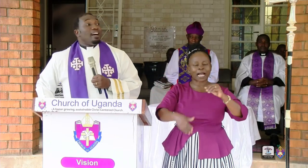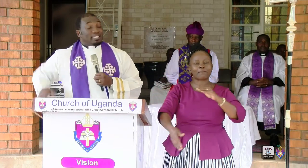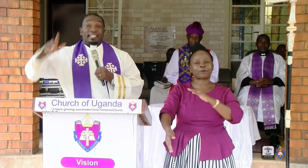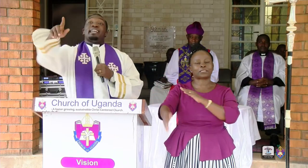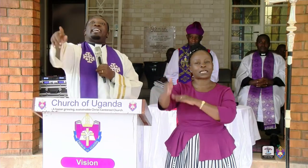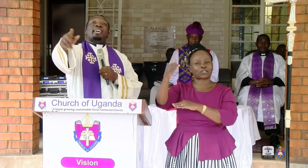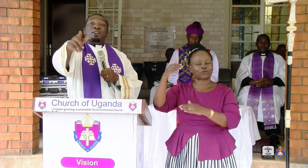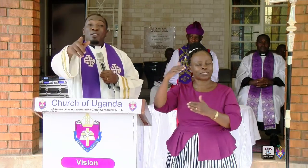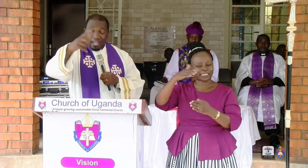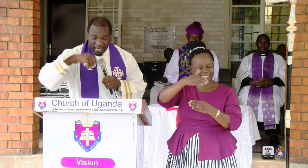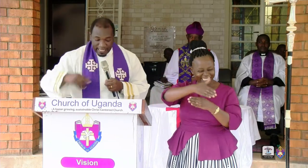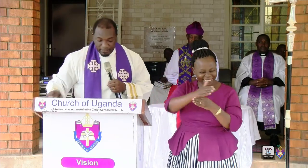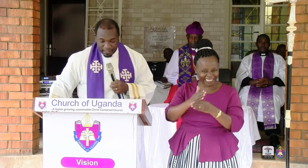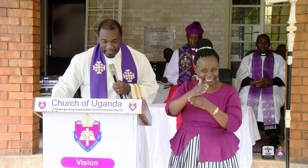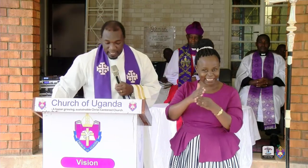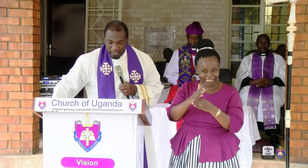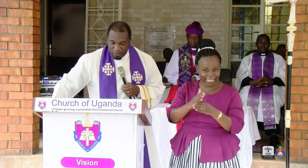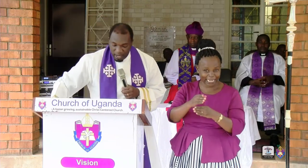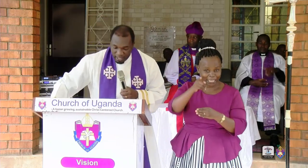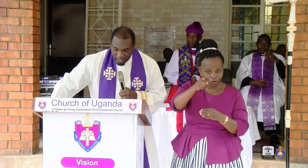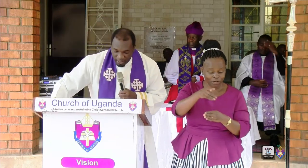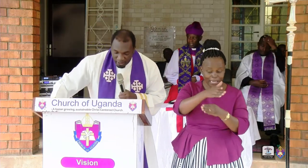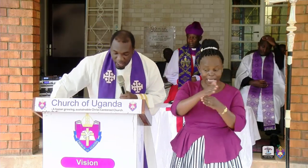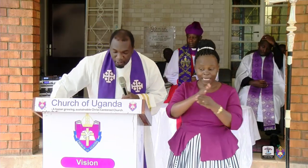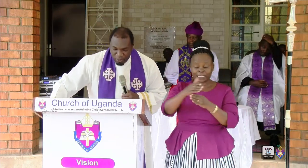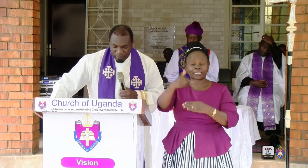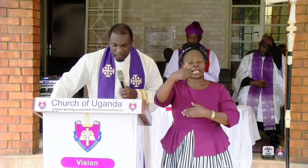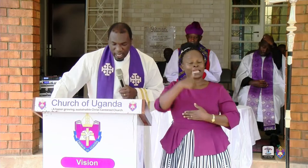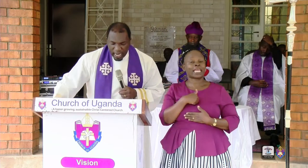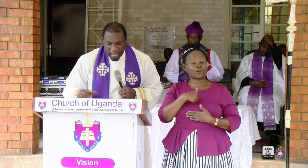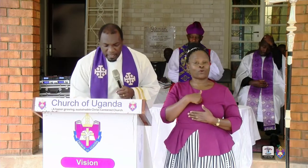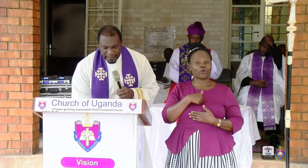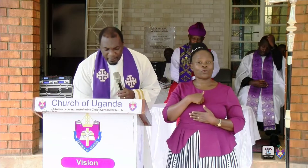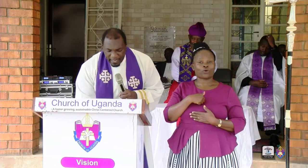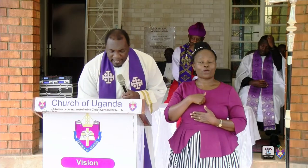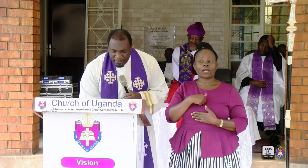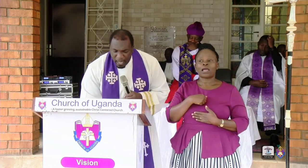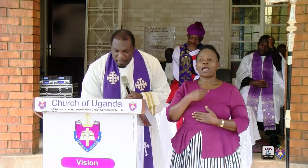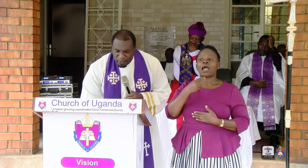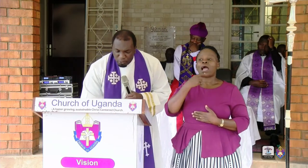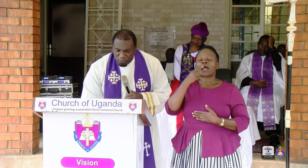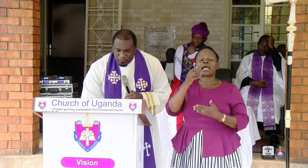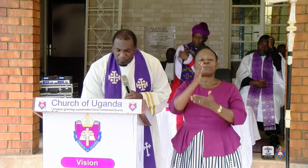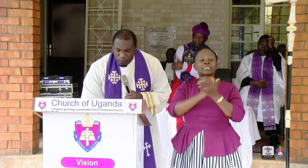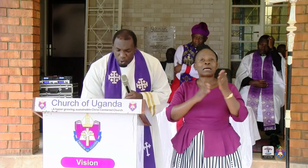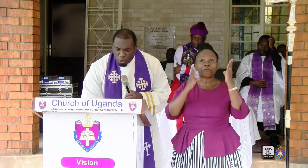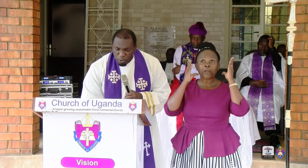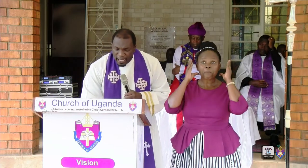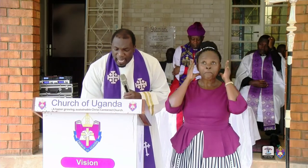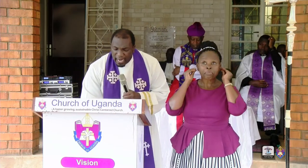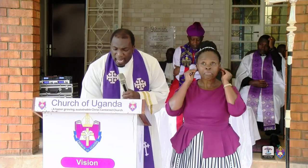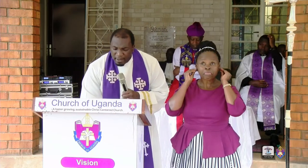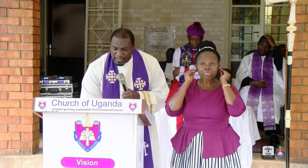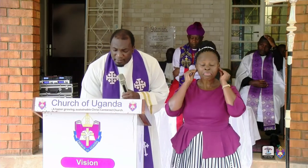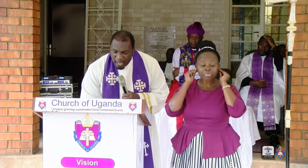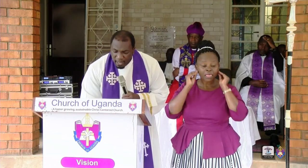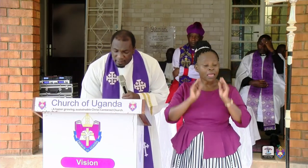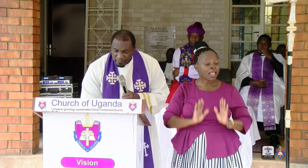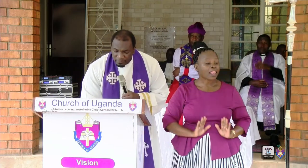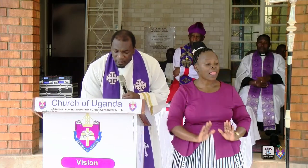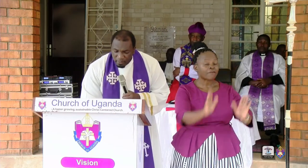Kitala kisaleyo ngatebwe kisala neruwa. Neno agambye nti bali ziba amatu okulekanga